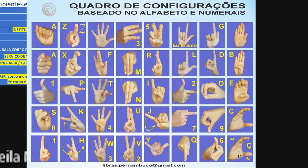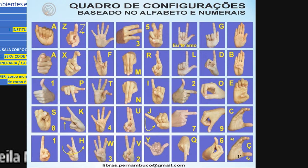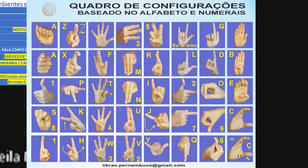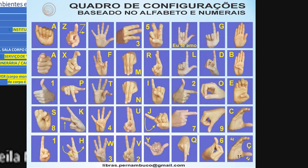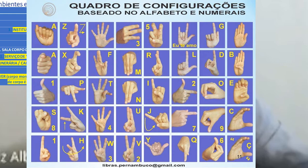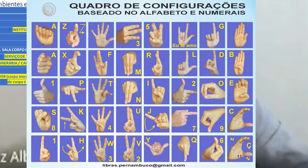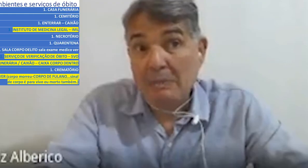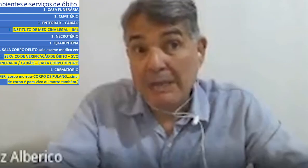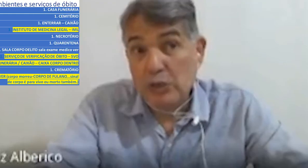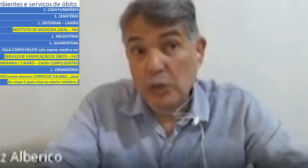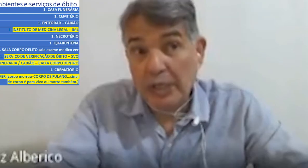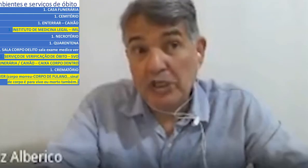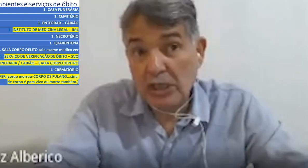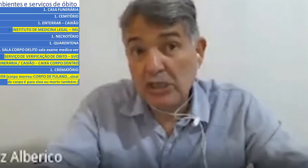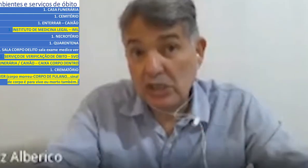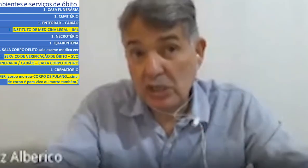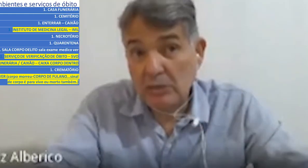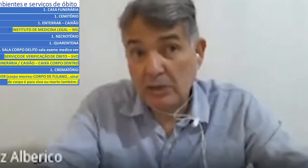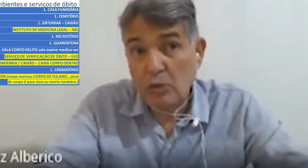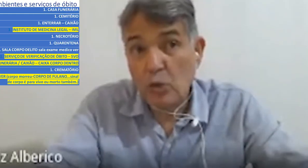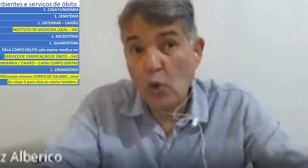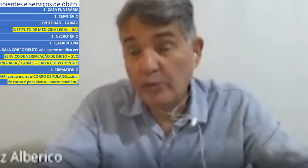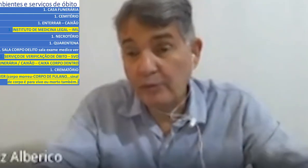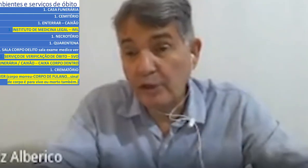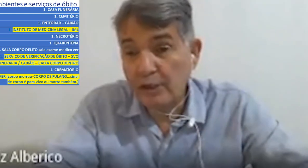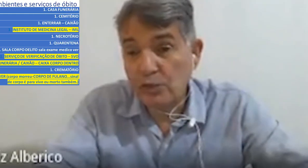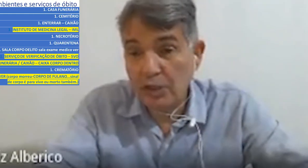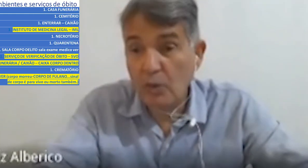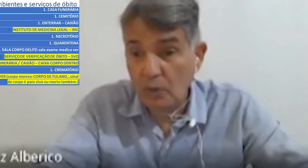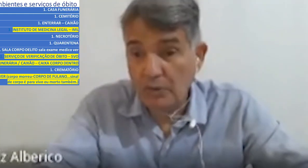morto. Mas só que a gente chama o corpo de fulano chegou.